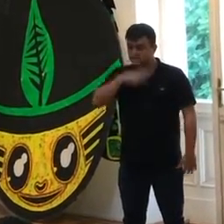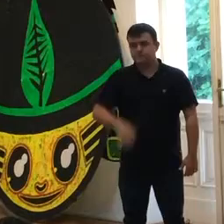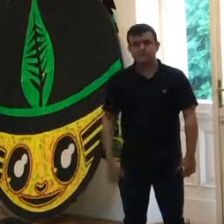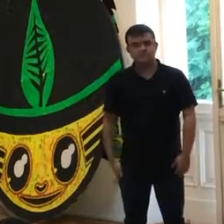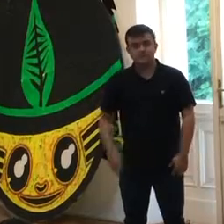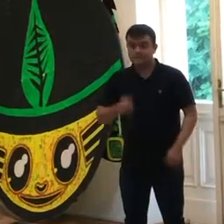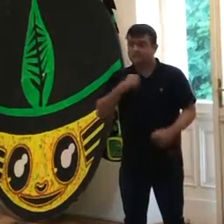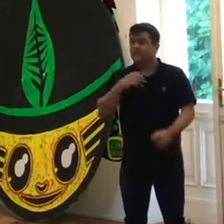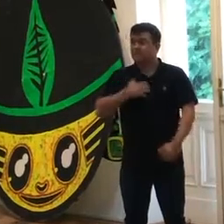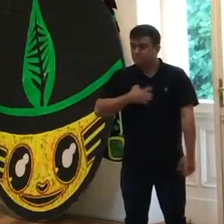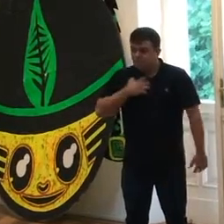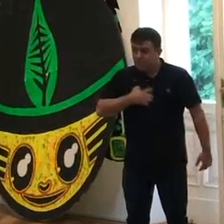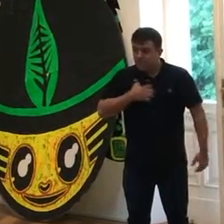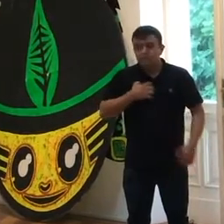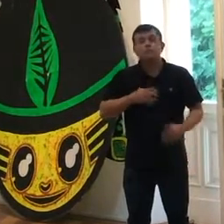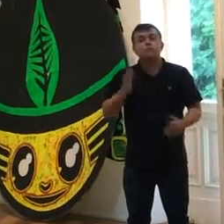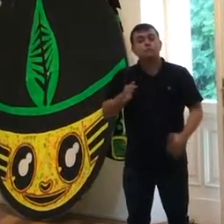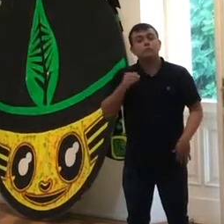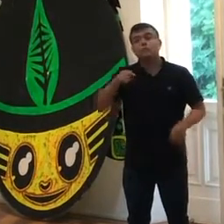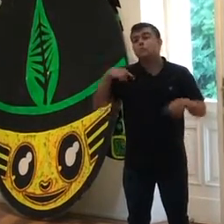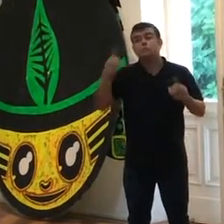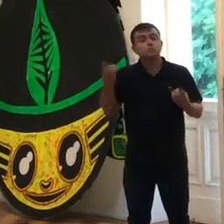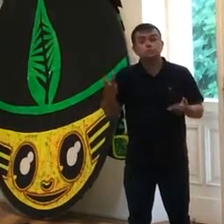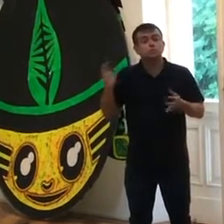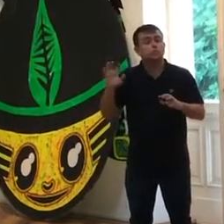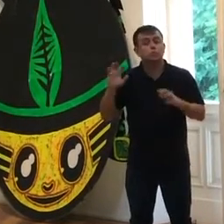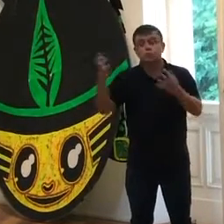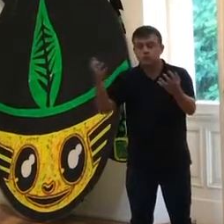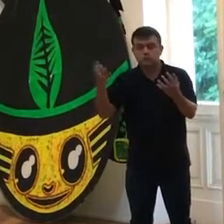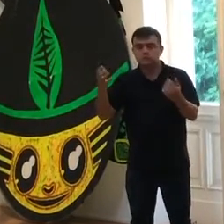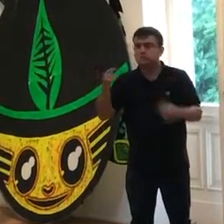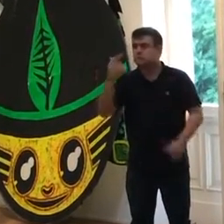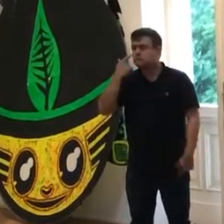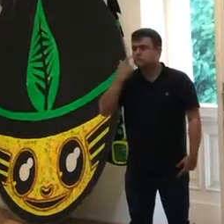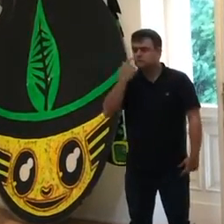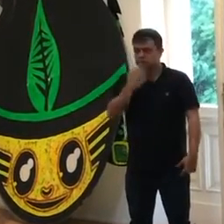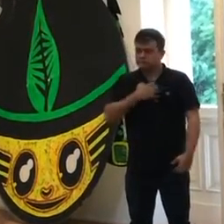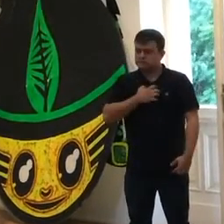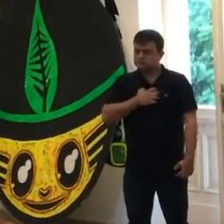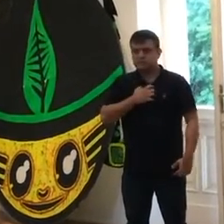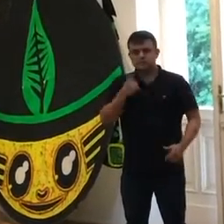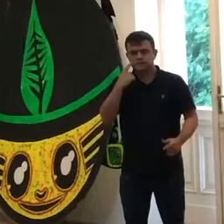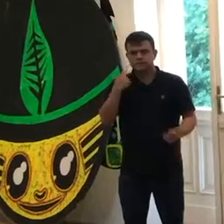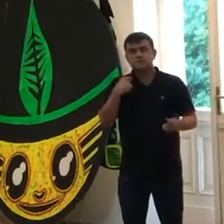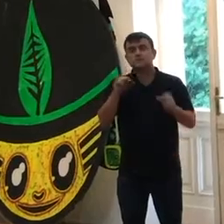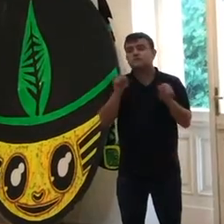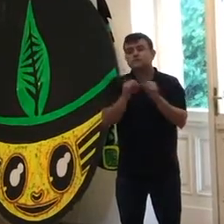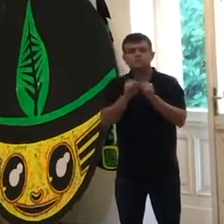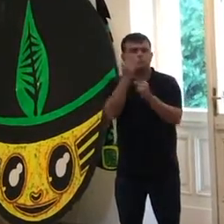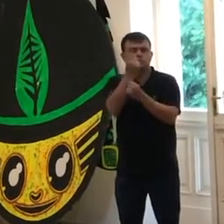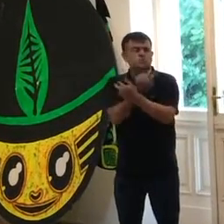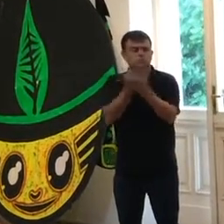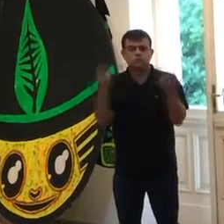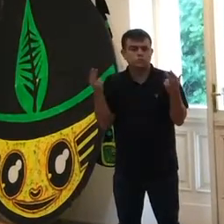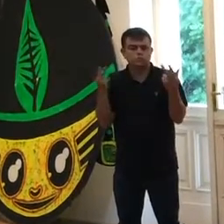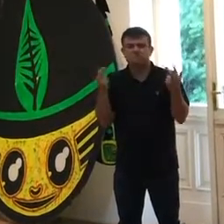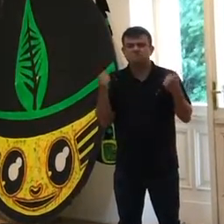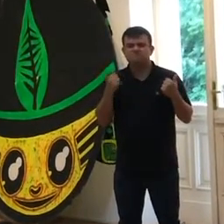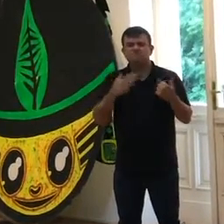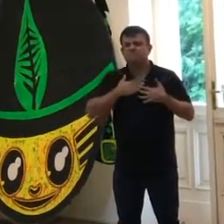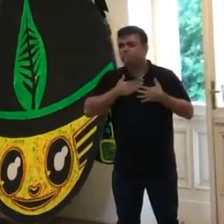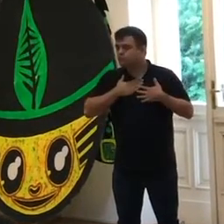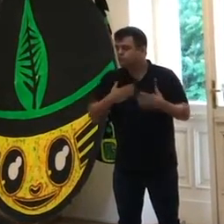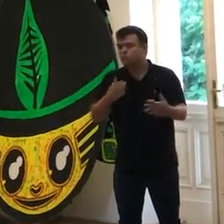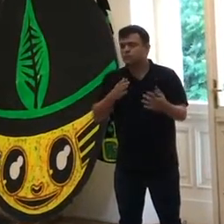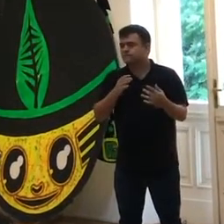Tão furiosa que um dia, só para ver se a fúria passava um pouquinho, ela fez uma das coisas que menos gostava de